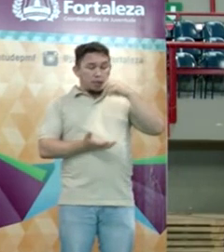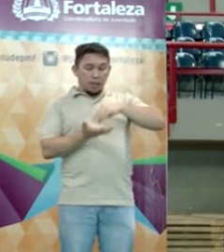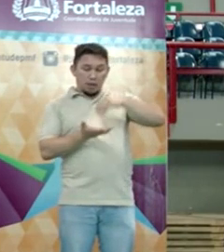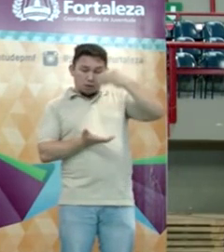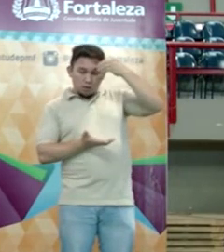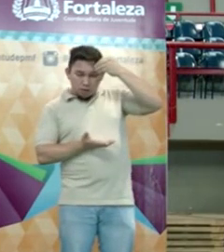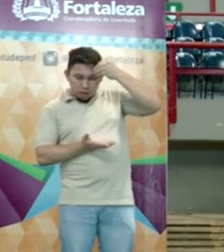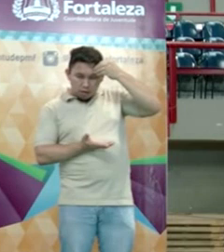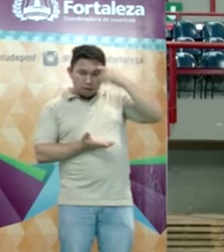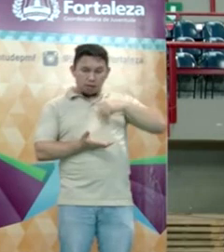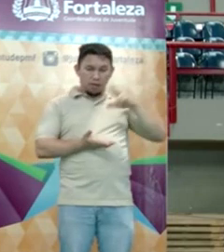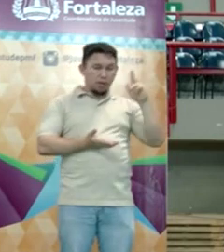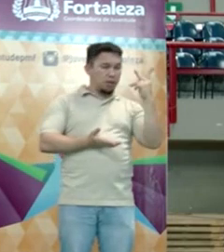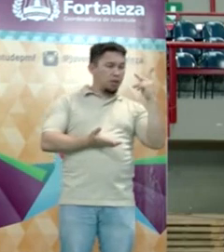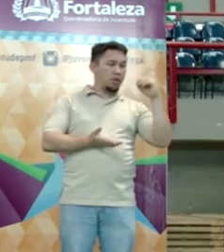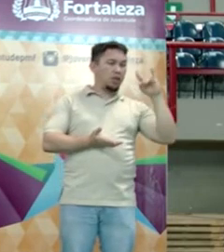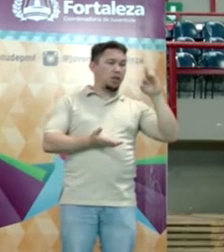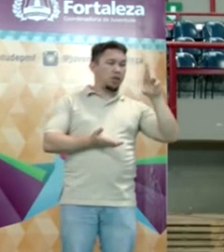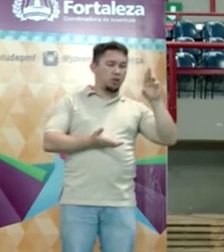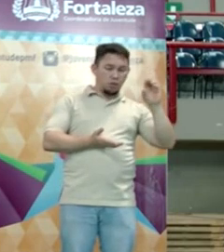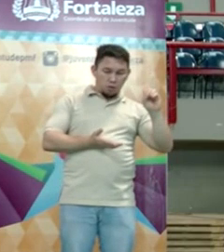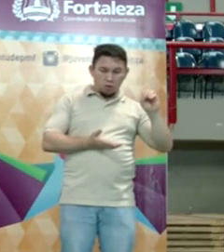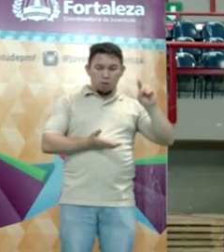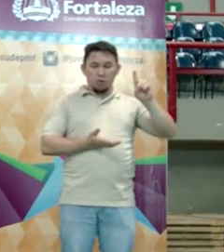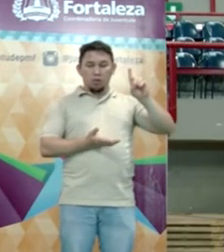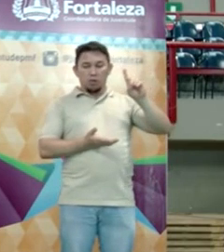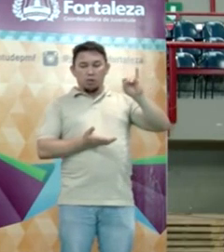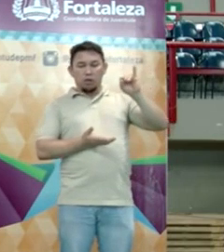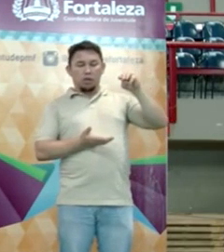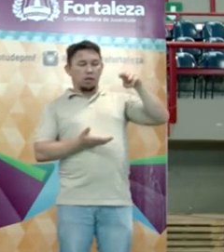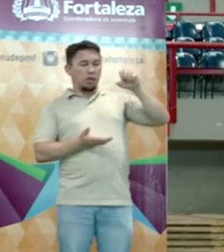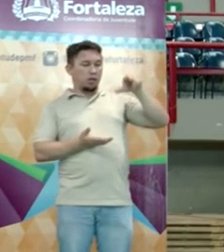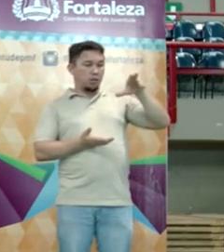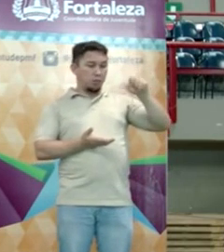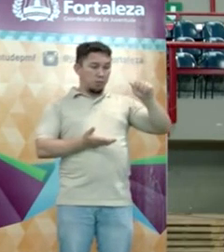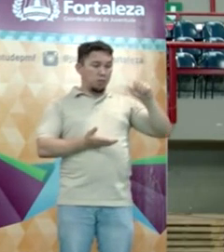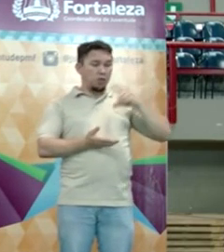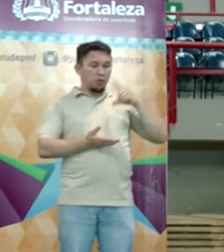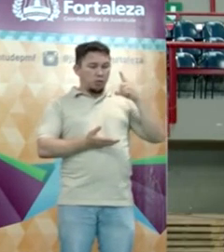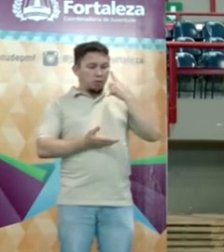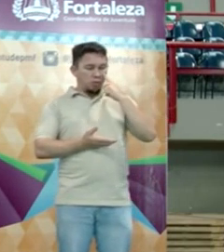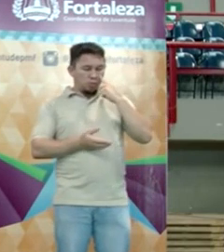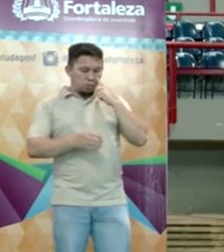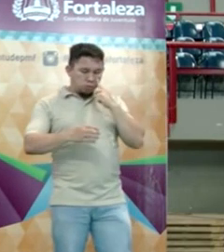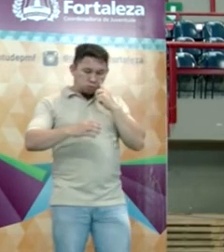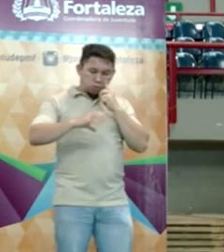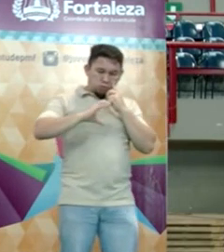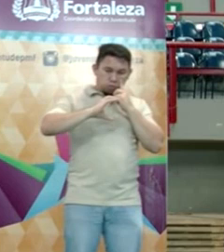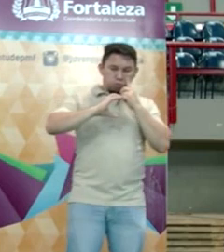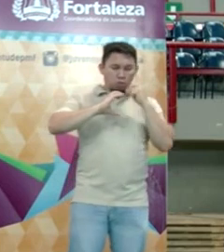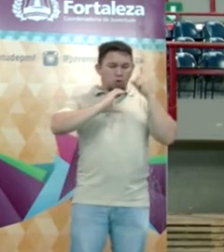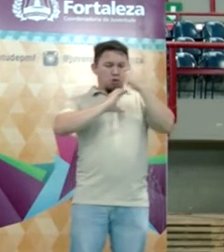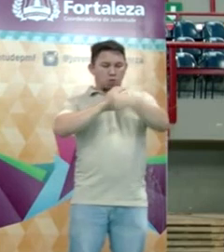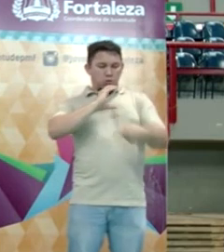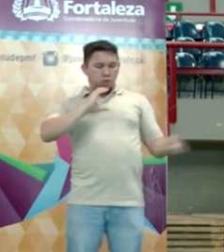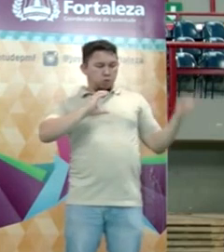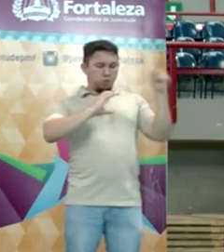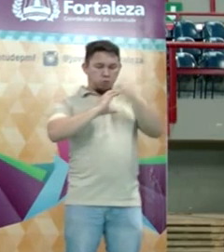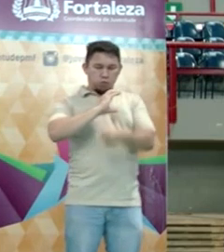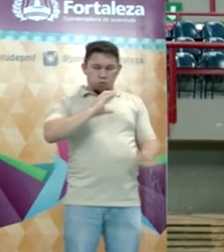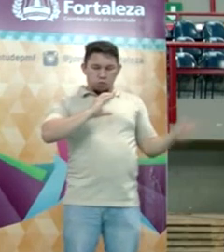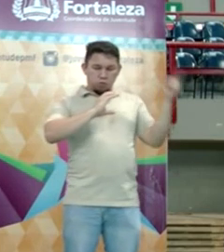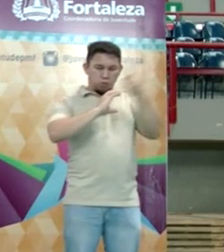hidrodinâmica, pode-se calcular a potência extraída de um aerogerador de eixo horizontal, que